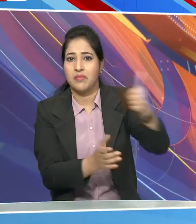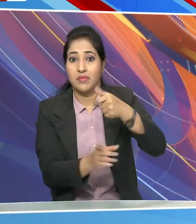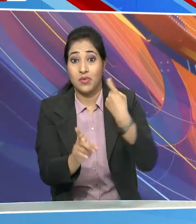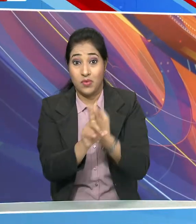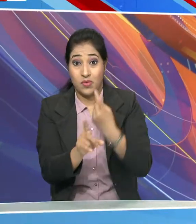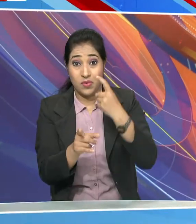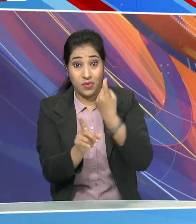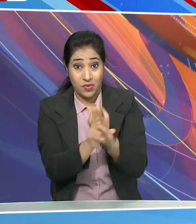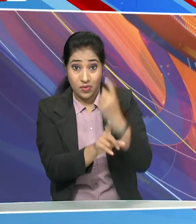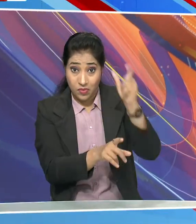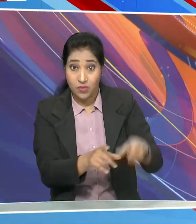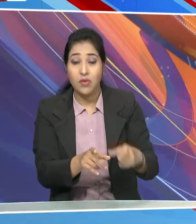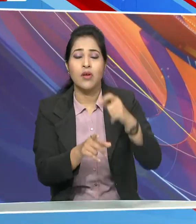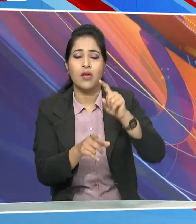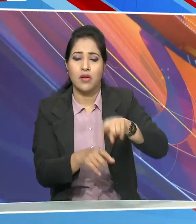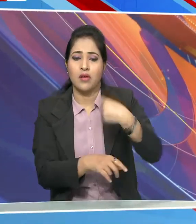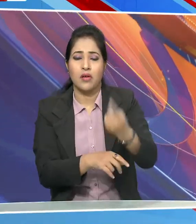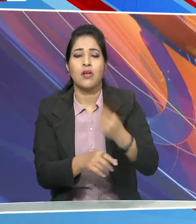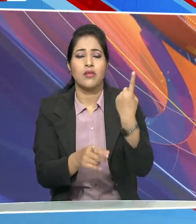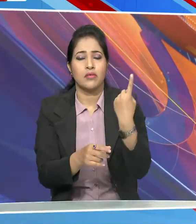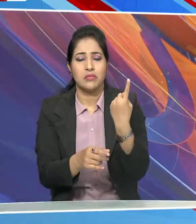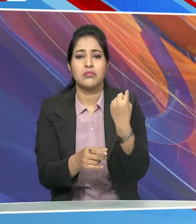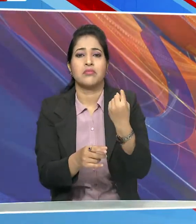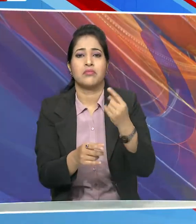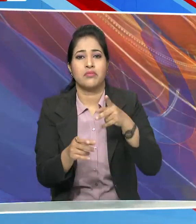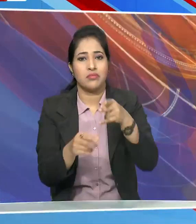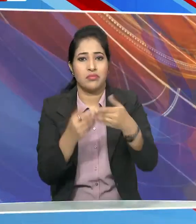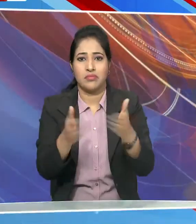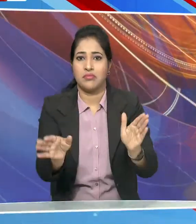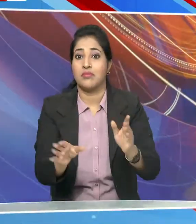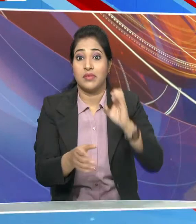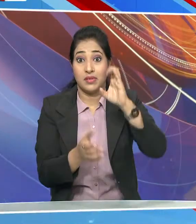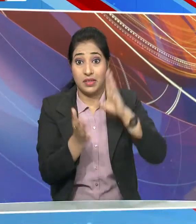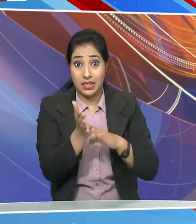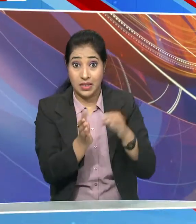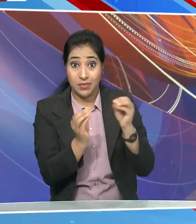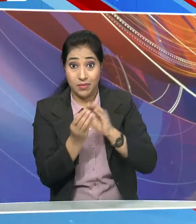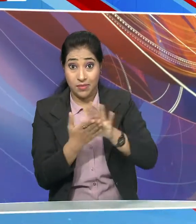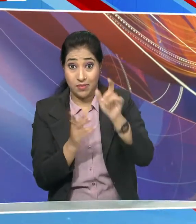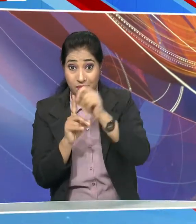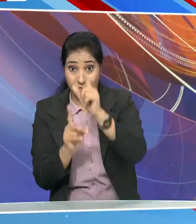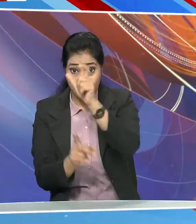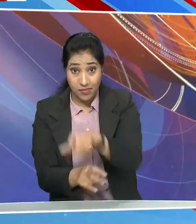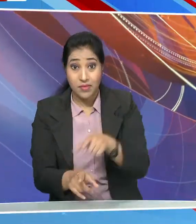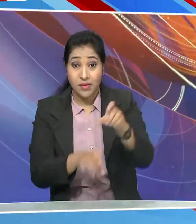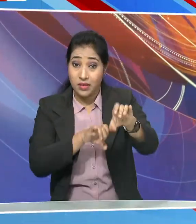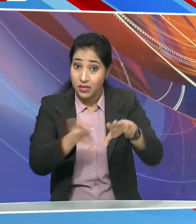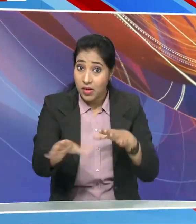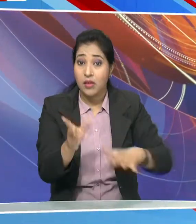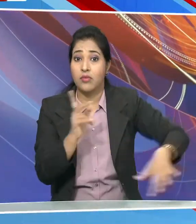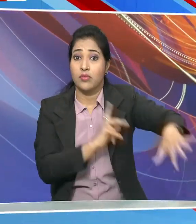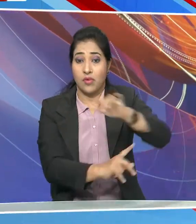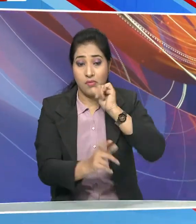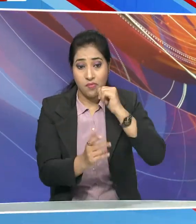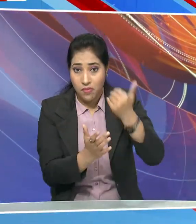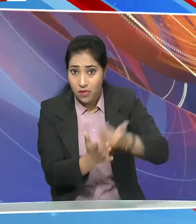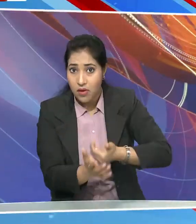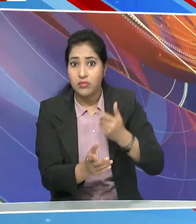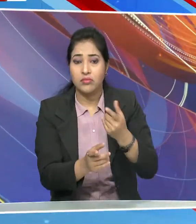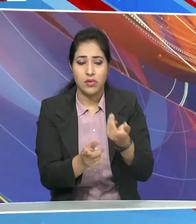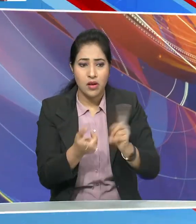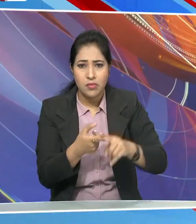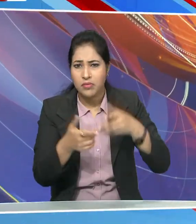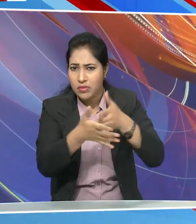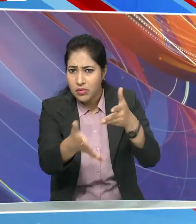ने कल इस सम्मेलन का उद्घाटन किया इस मौके पर मुख्यमंत्री भूपेंद्र पटेल शहरीकरण और जलवायु की